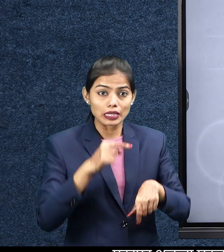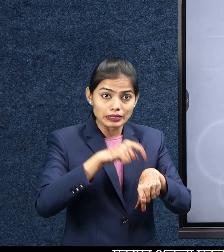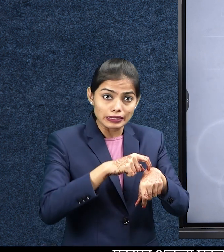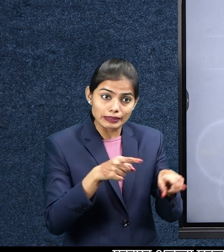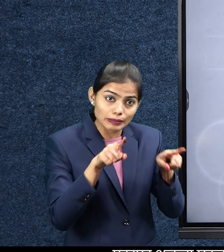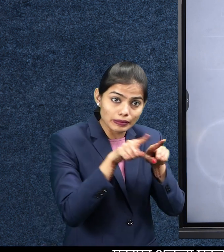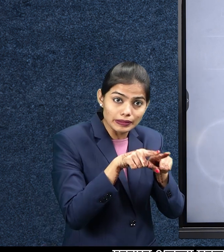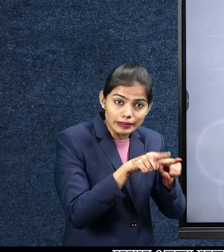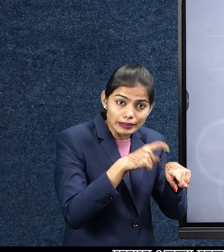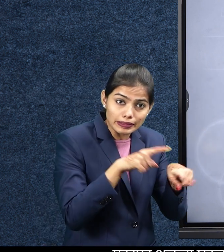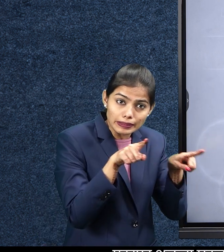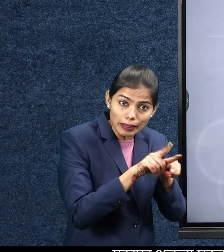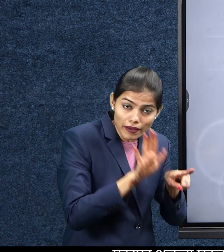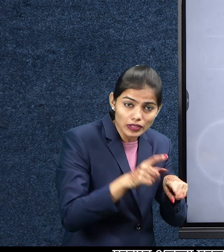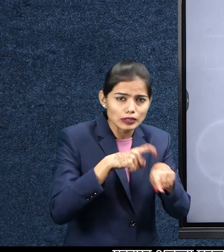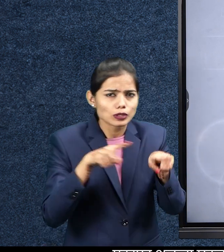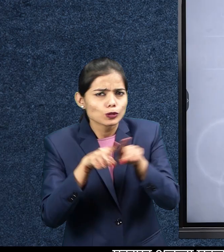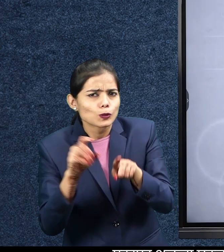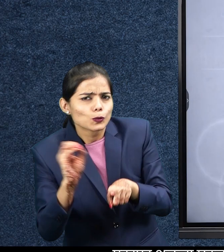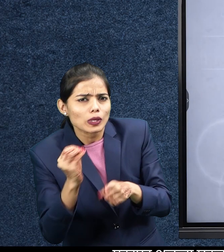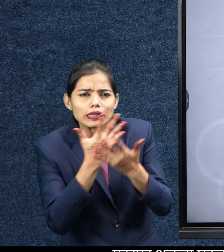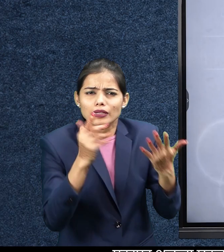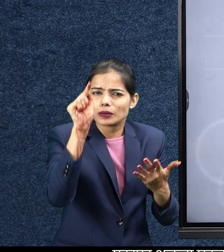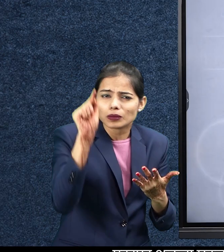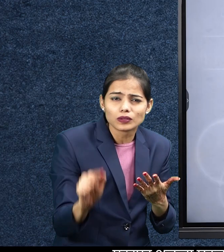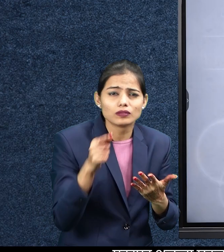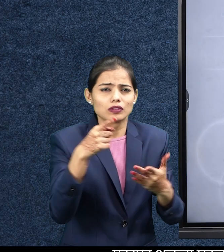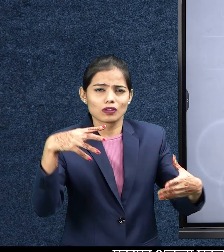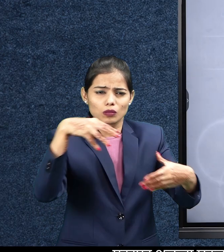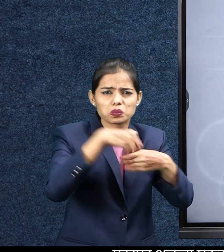परस्पर अनन्य घटना अशा घटना आहेत ज्या एकाच वेळी घडू शकत नाहीत.